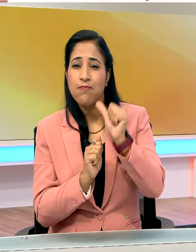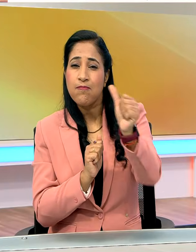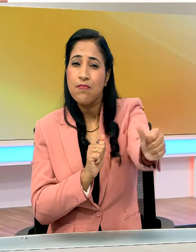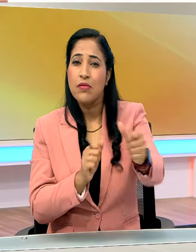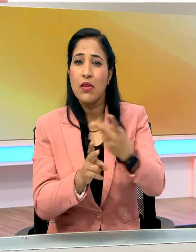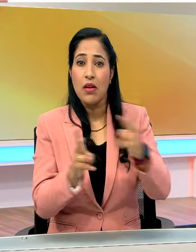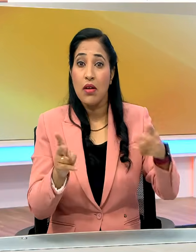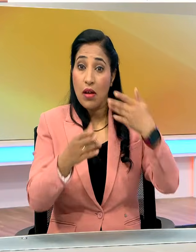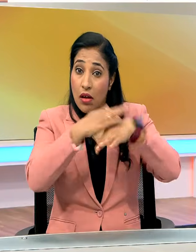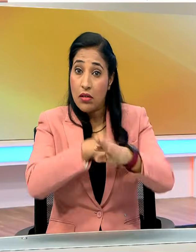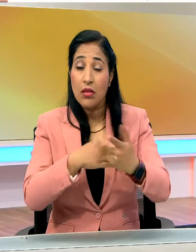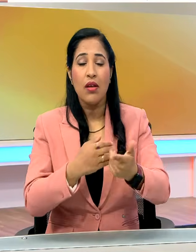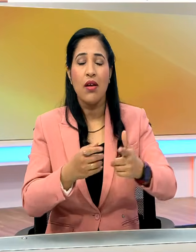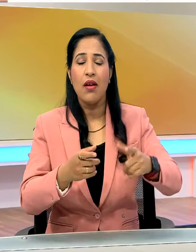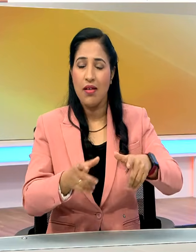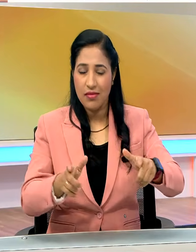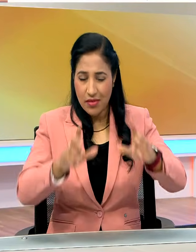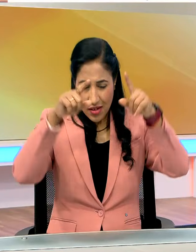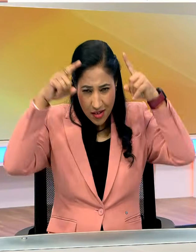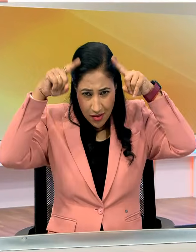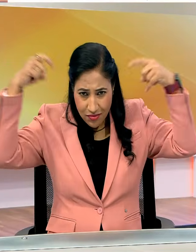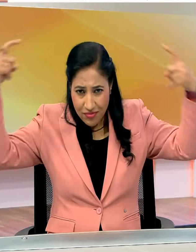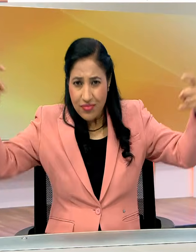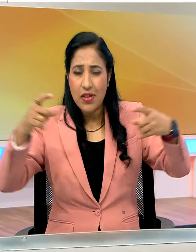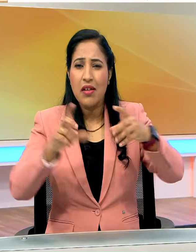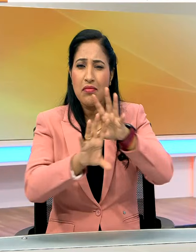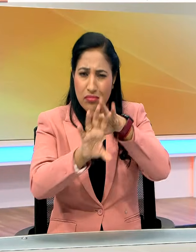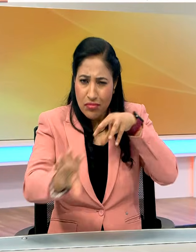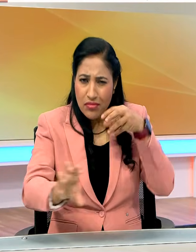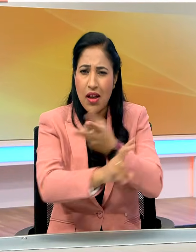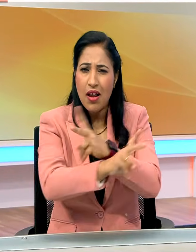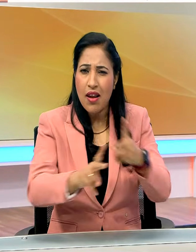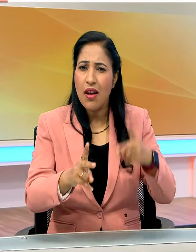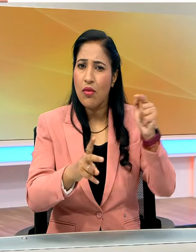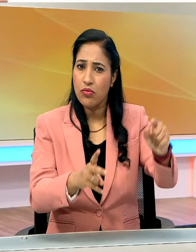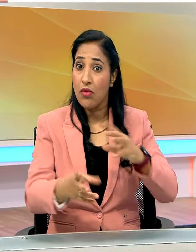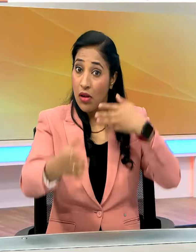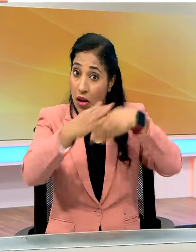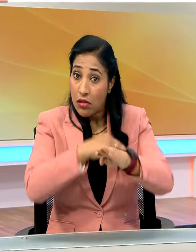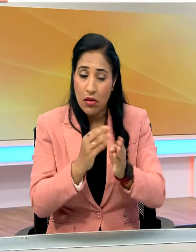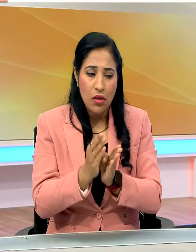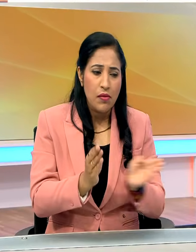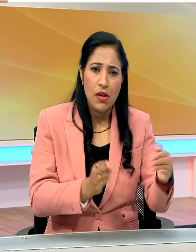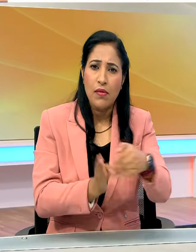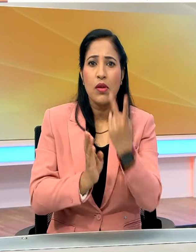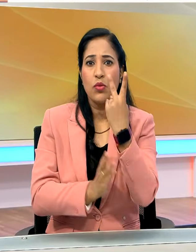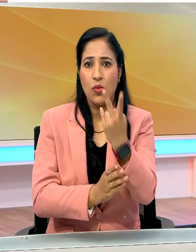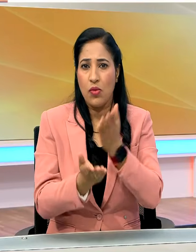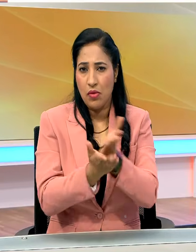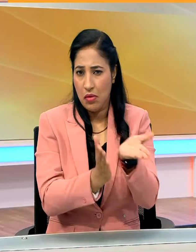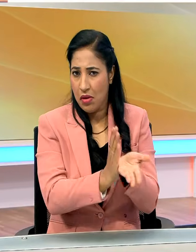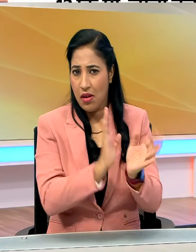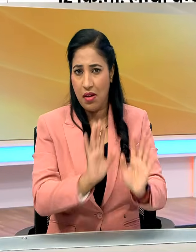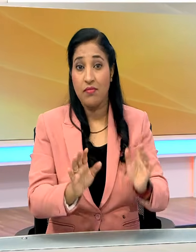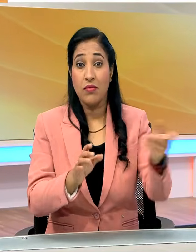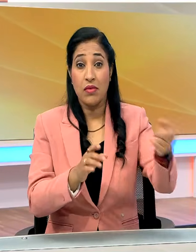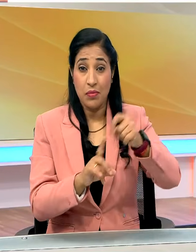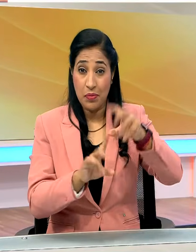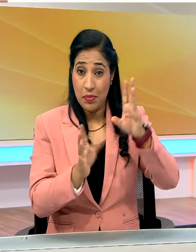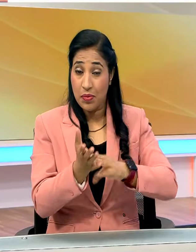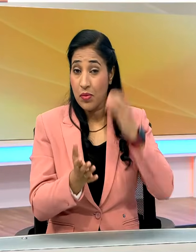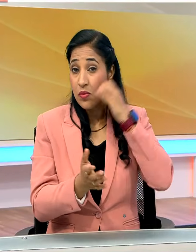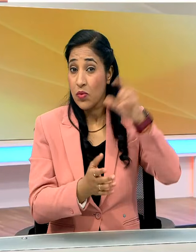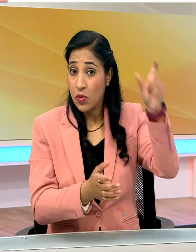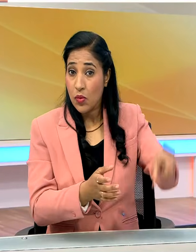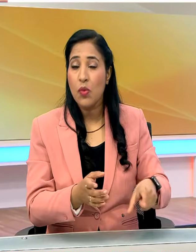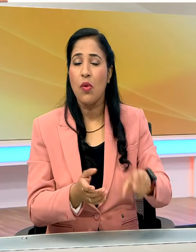है, जिसमें वन्यजीवों के लिए 8 पास और हाथियों के लिए 2 अंडरपास बनाए गए हैं। प्रधानमंत्री ने बाबा साहेब की जन्म जयंती में उन्हें